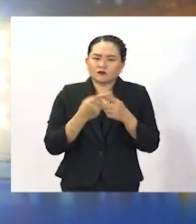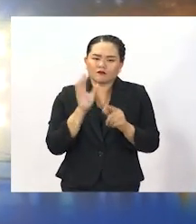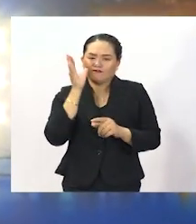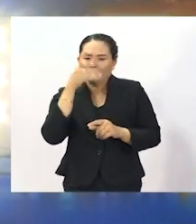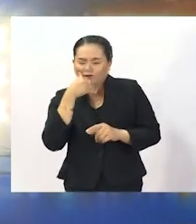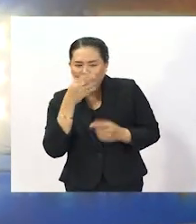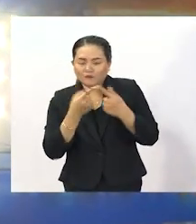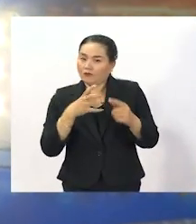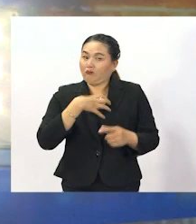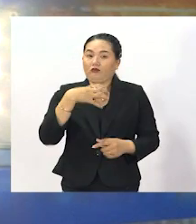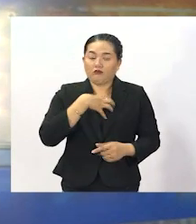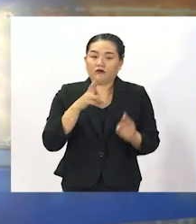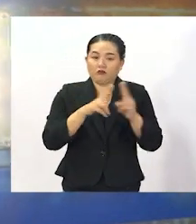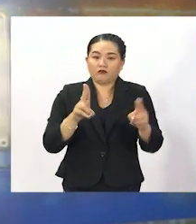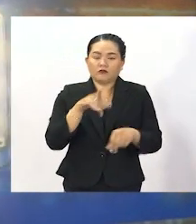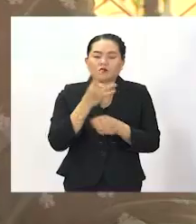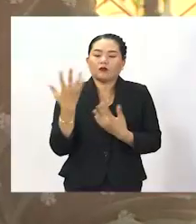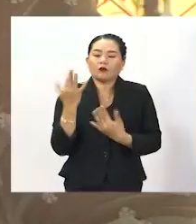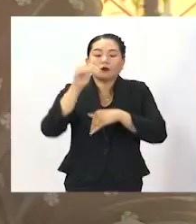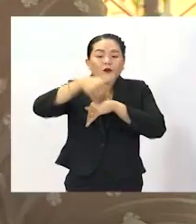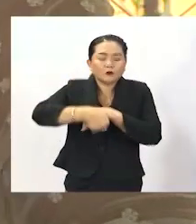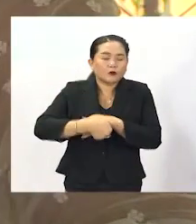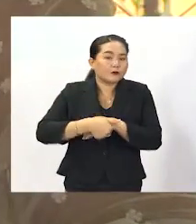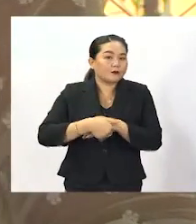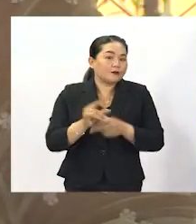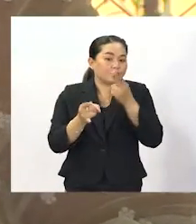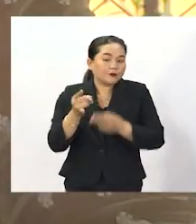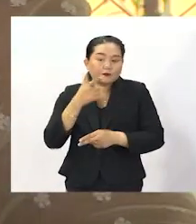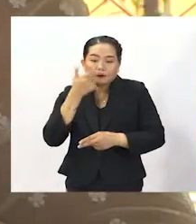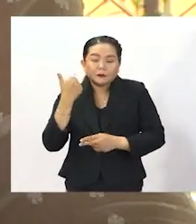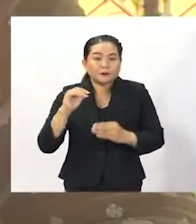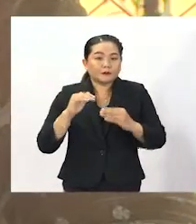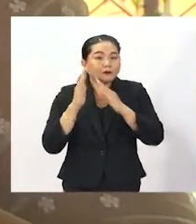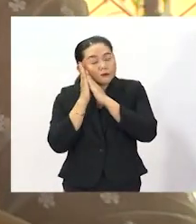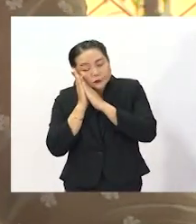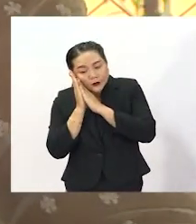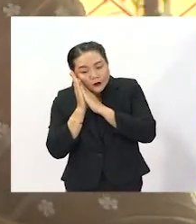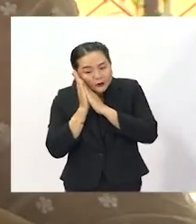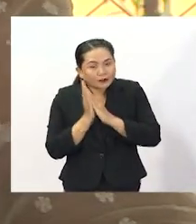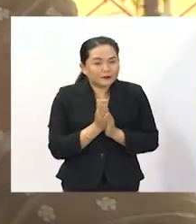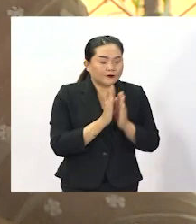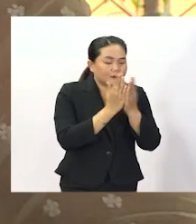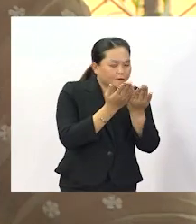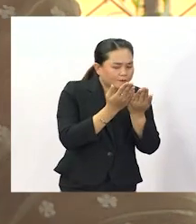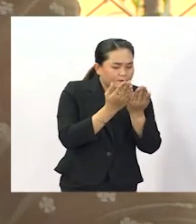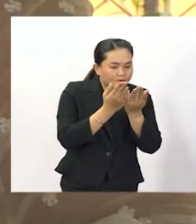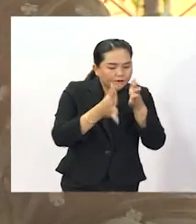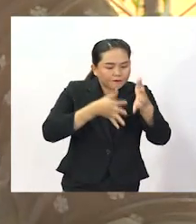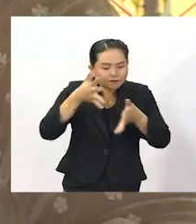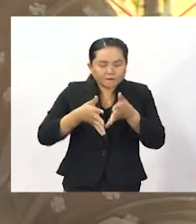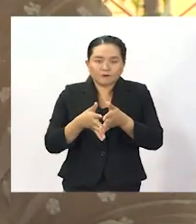ចង់ខ្លួនឯងចង់តែអញ្ចឹងចាំមើលរៀងយប់បន្តិចអ្នកផ្ទះគេងអស់អញ្ចឹងទៅលួចបើកសញ្ញានឹងមើលឲ្យធ្វើឲ្យធ្វើ